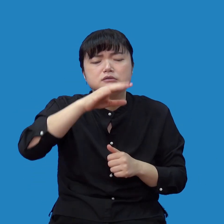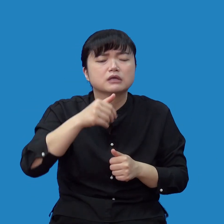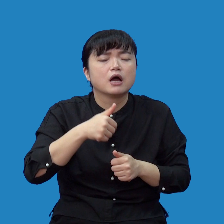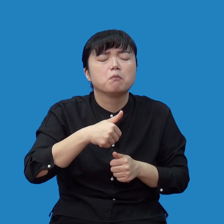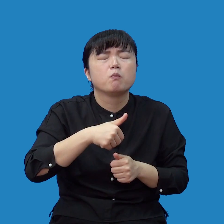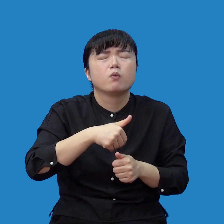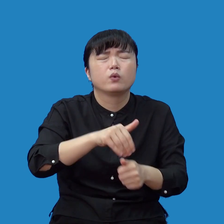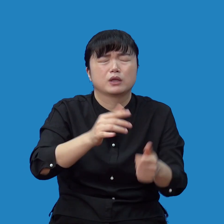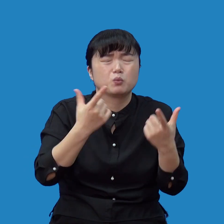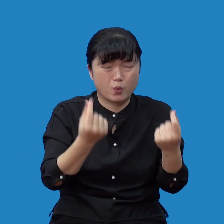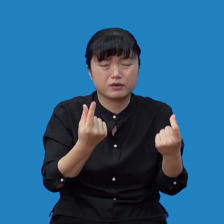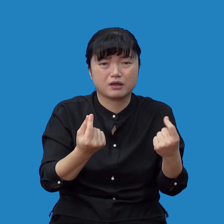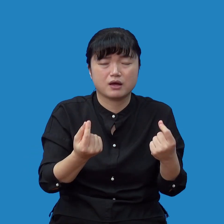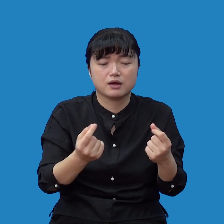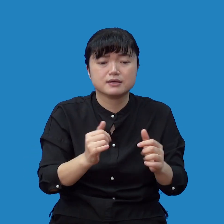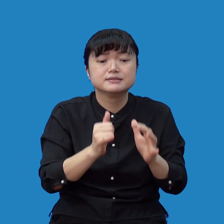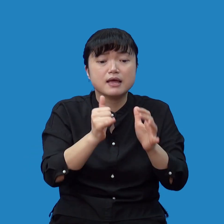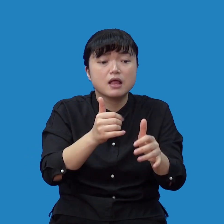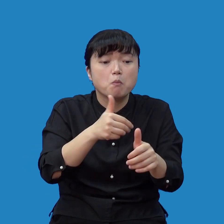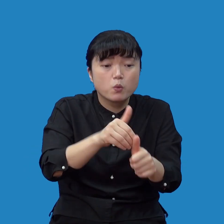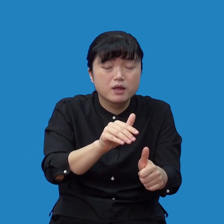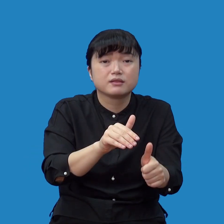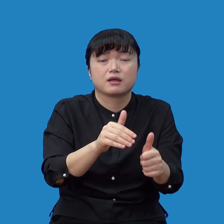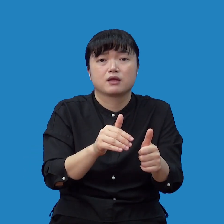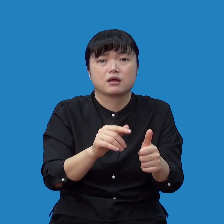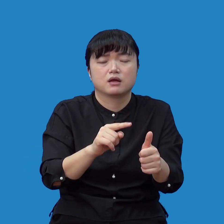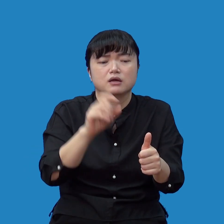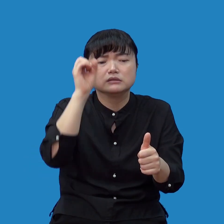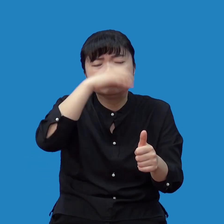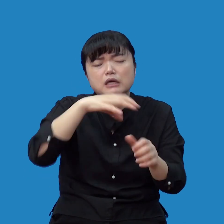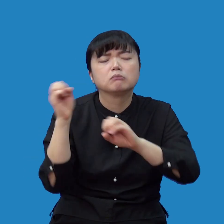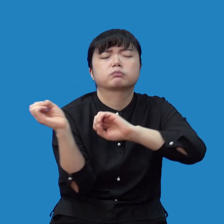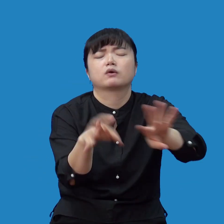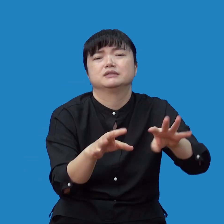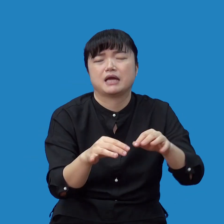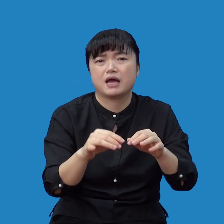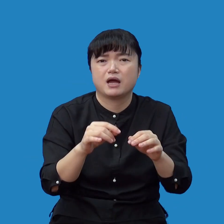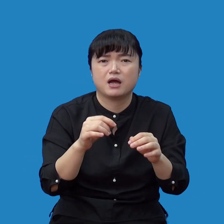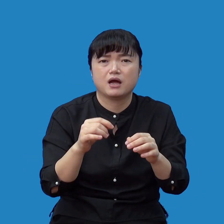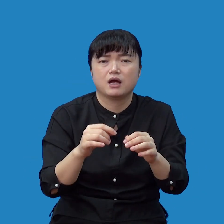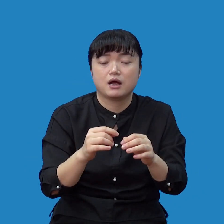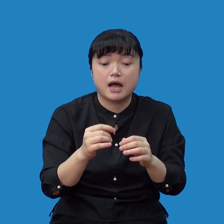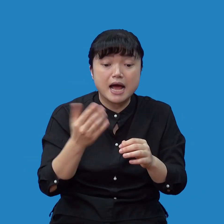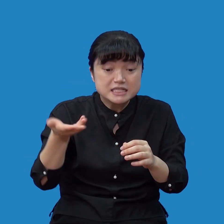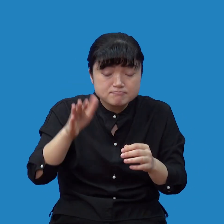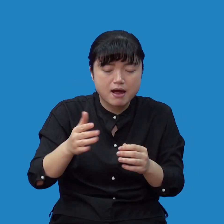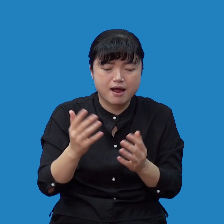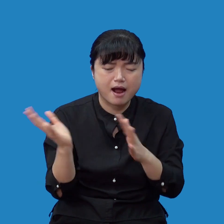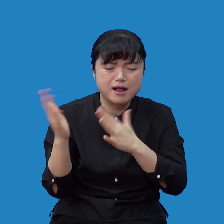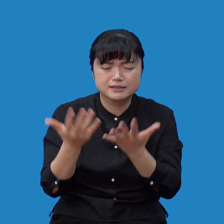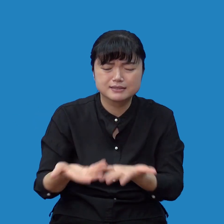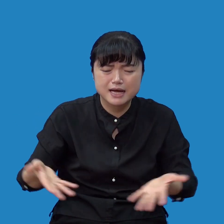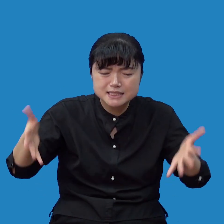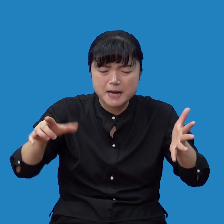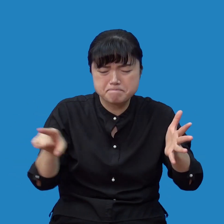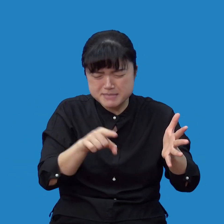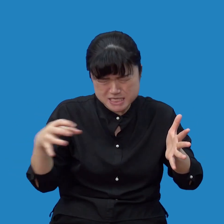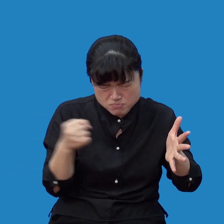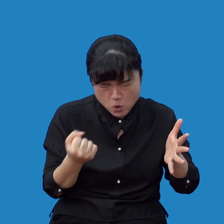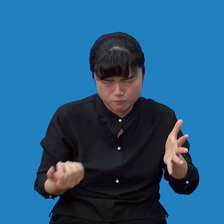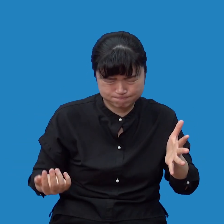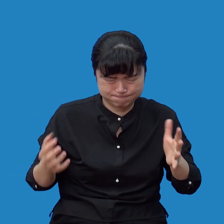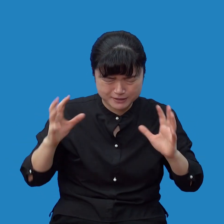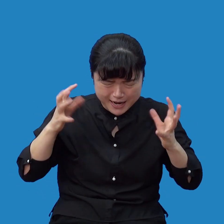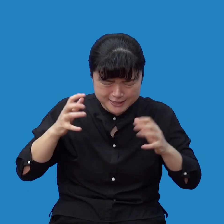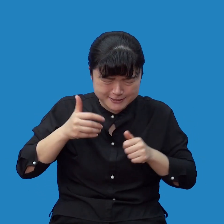세상의 논리를 따라서 그냥 죽음으로 던지는 겁니다. 하지만 갈대 상자에 부모가 믿음으로 이 아이를 보낼